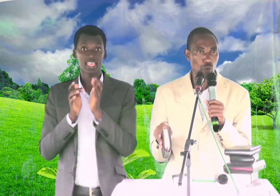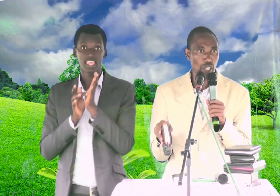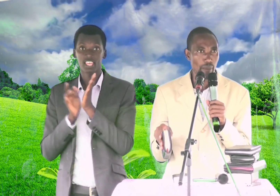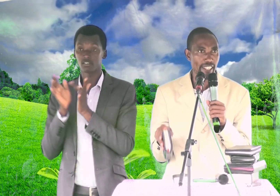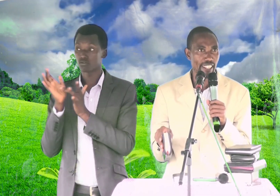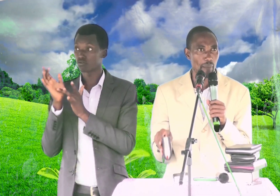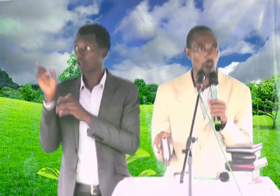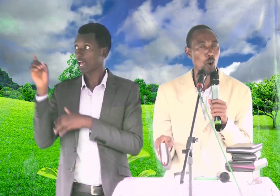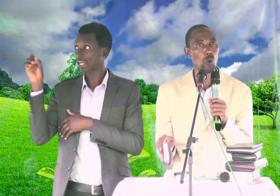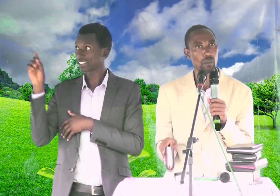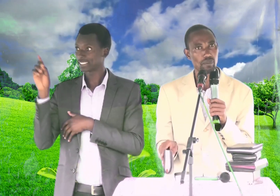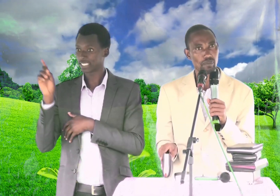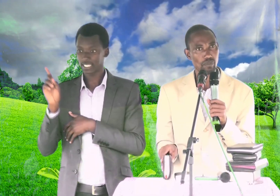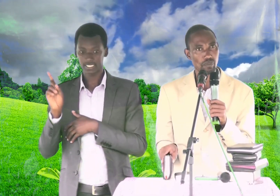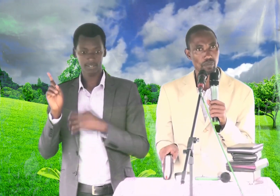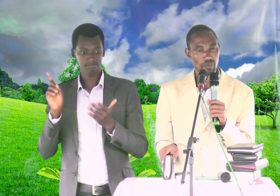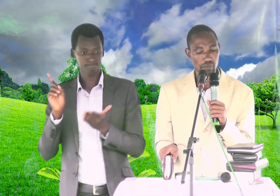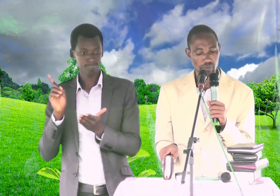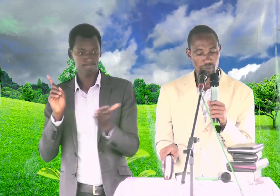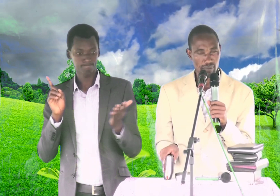abantu bari kwibeshya amahoro.